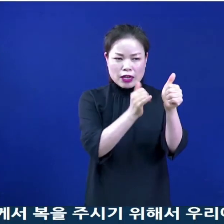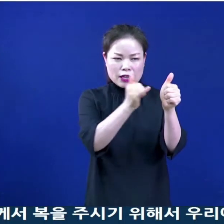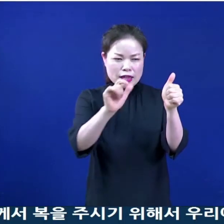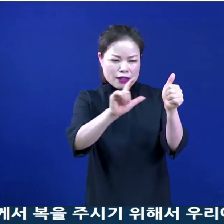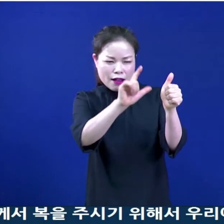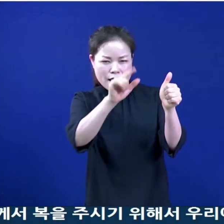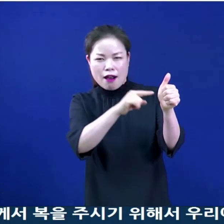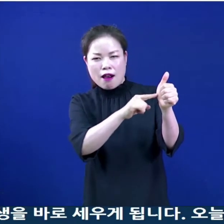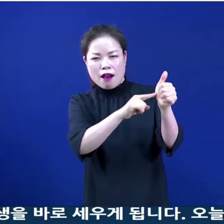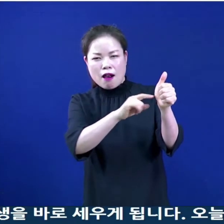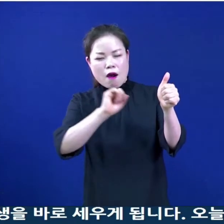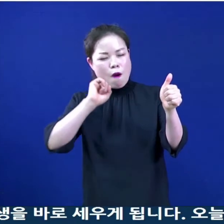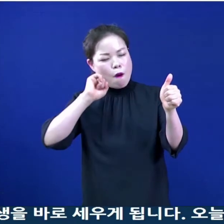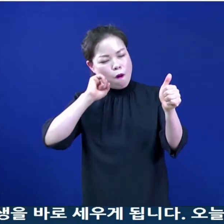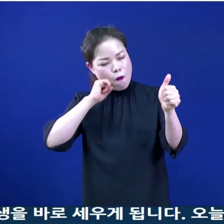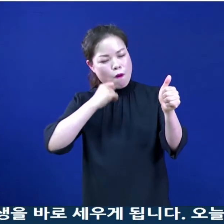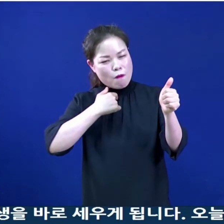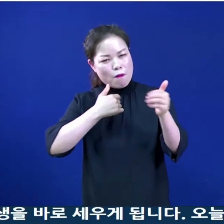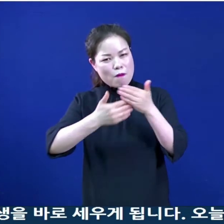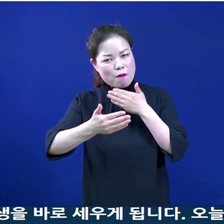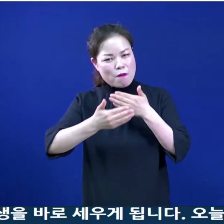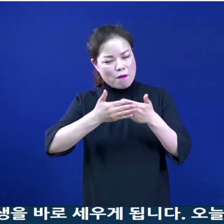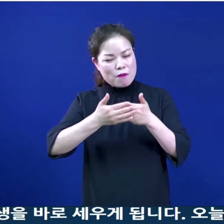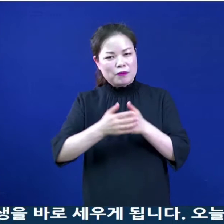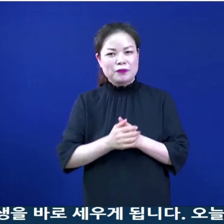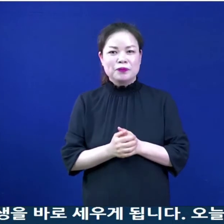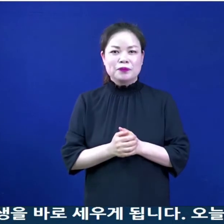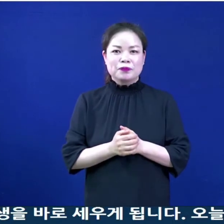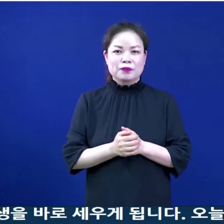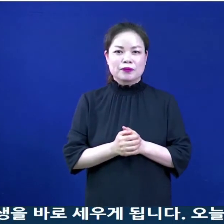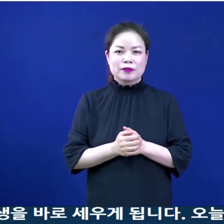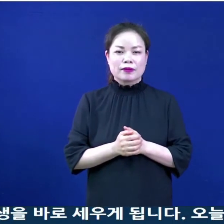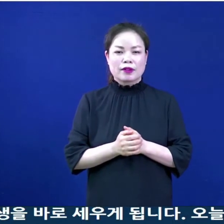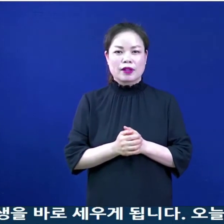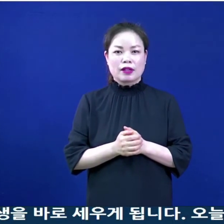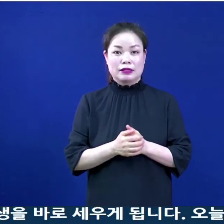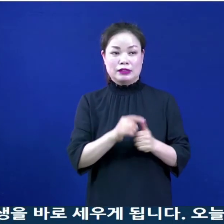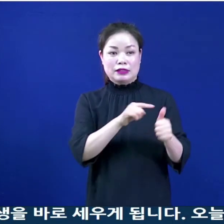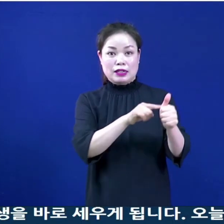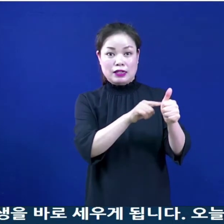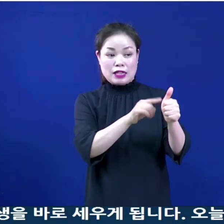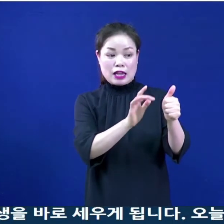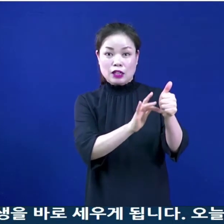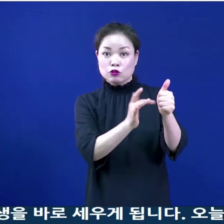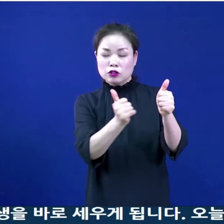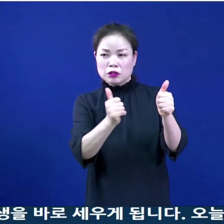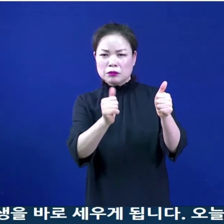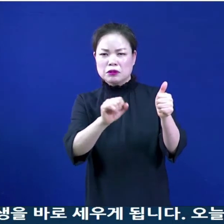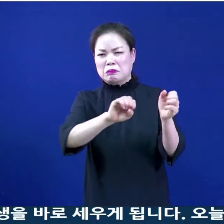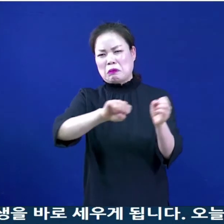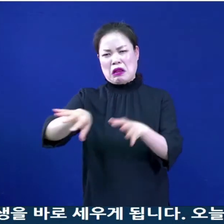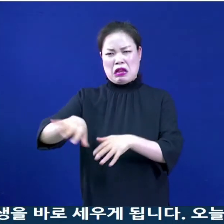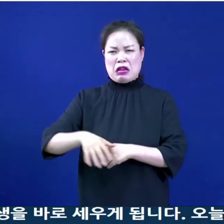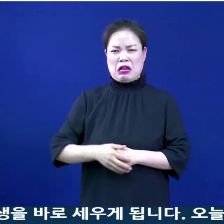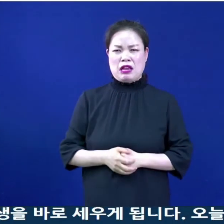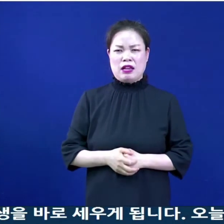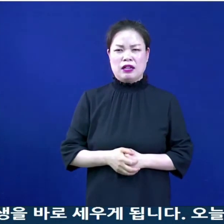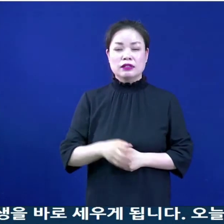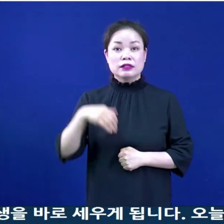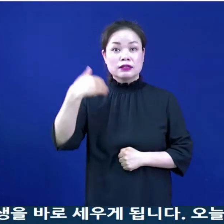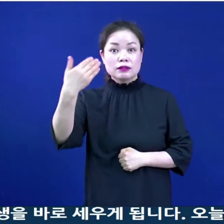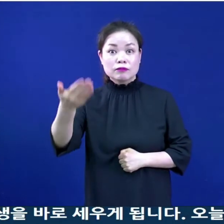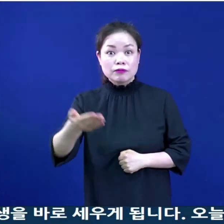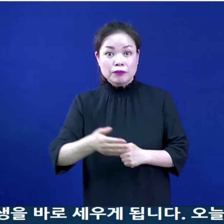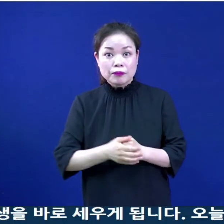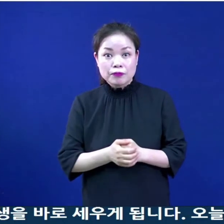인생은 우여곡절이 좀 많은 편이었습니다. 그가 예수님을 부인했고, 또 그